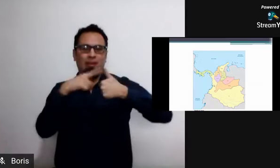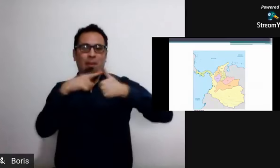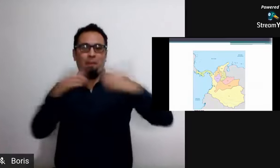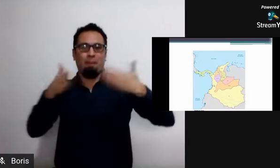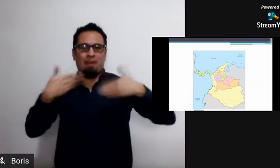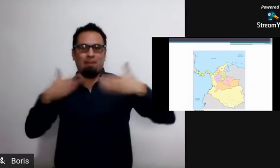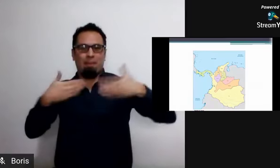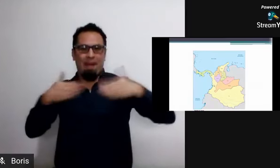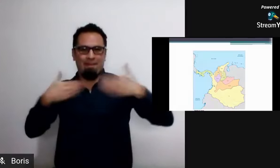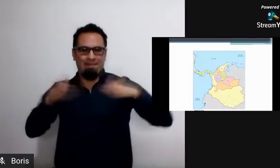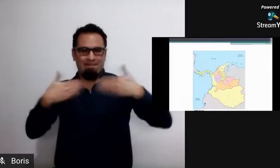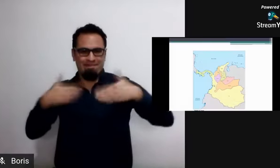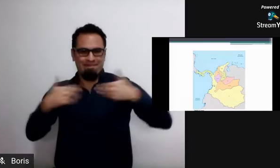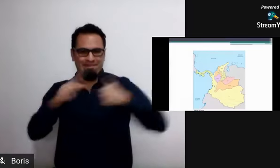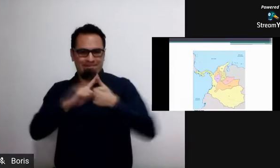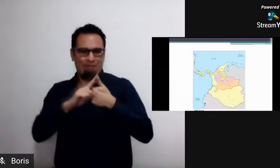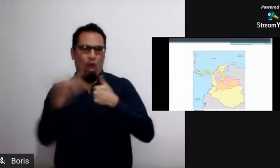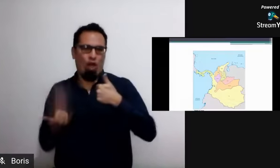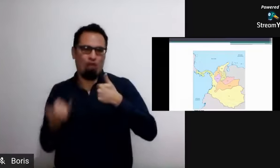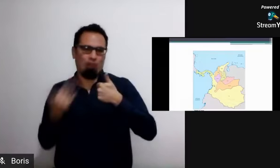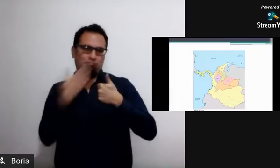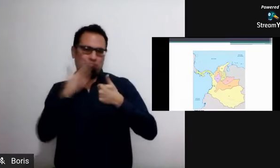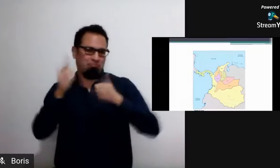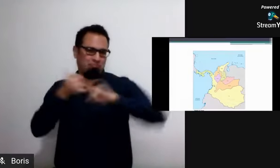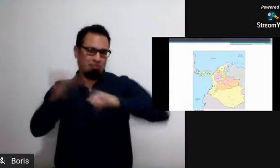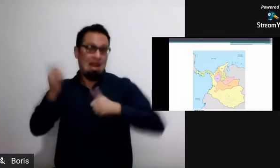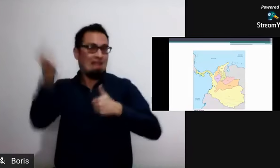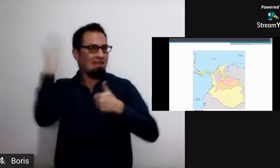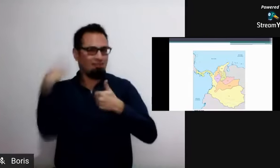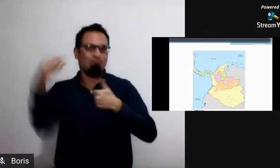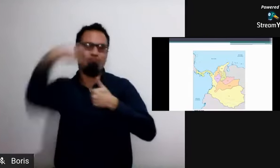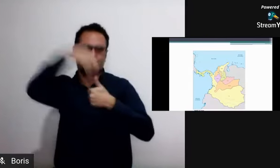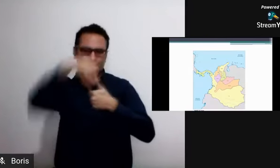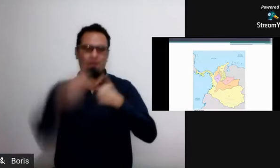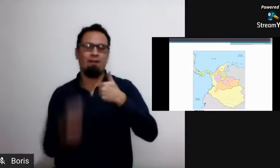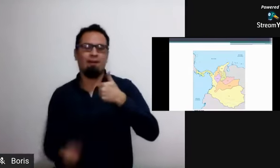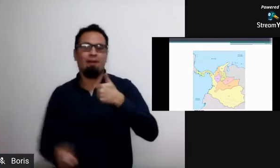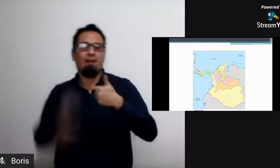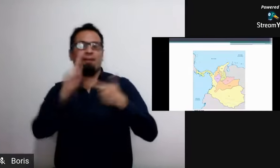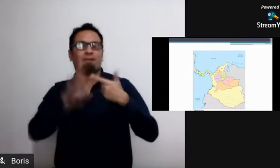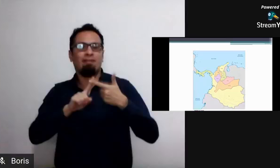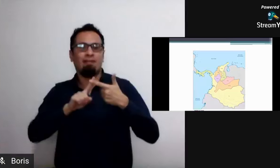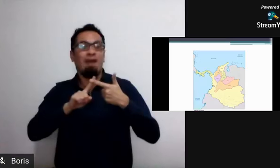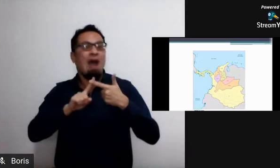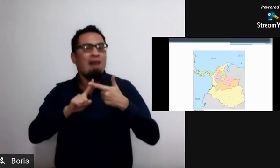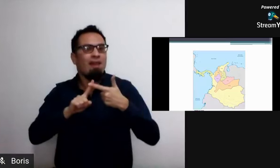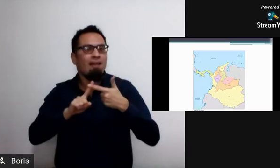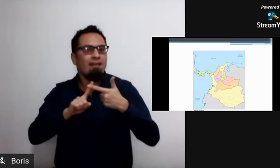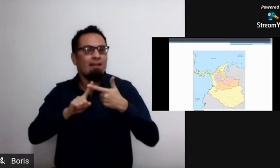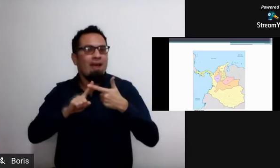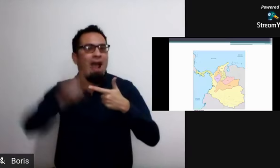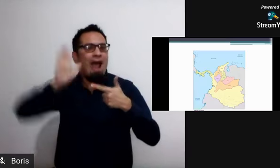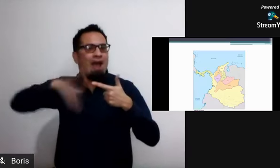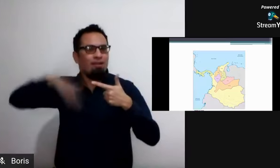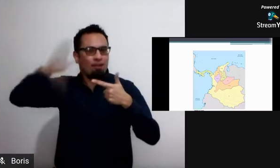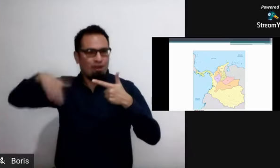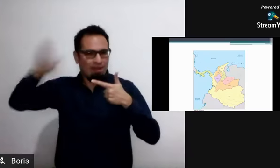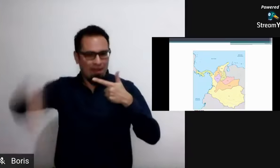Y es precisamente este mapa el que representa la Confederación Granadina, el cual comprende 8